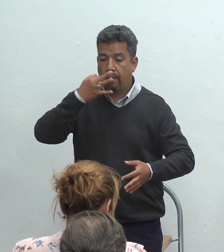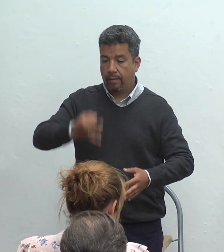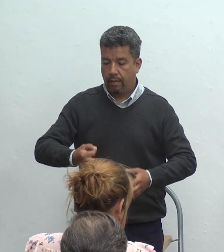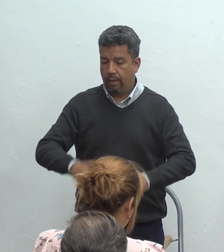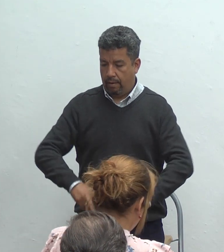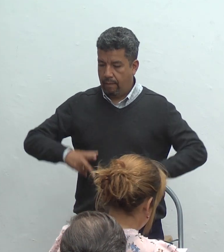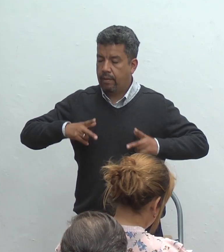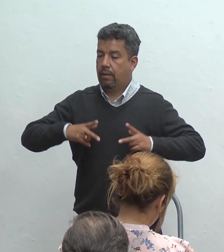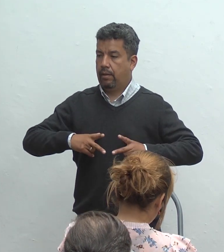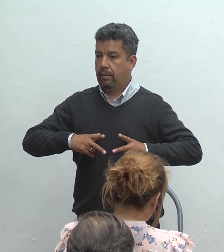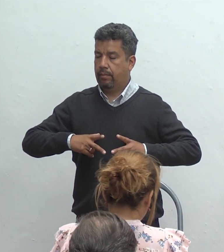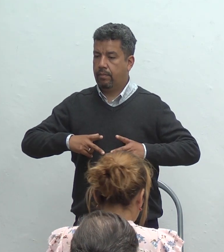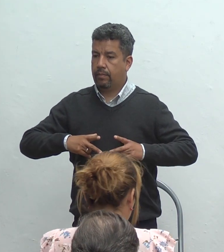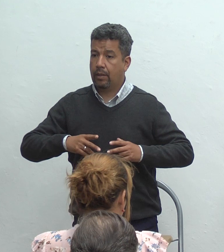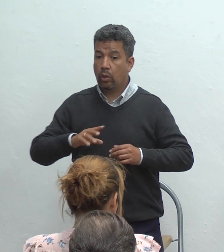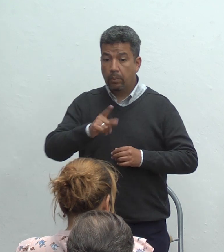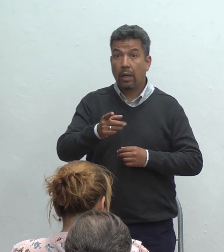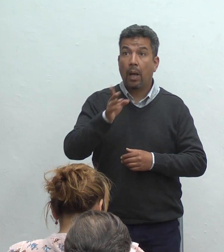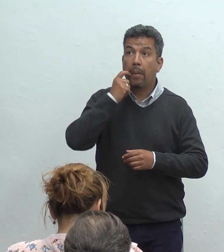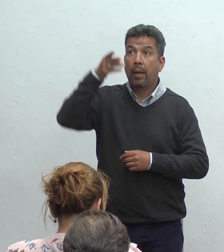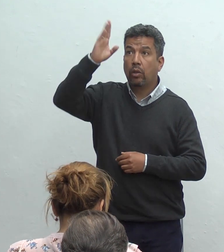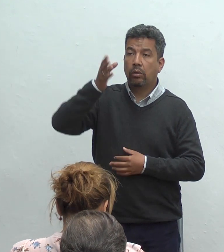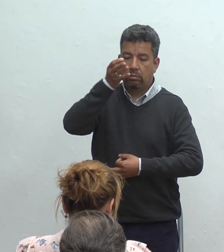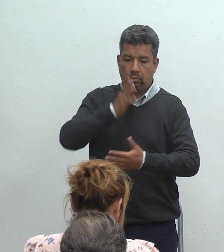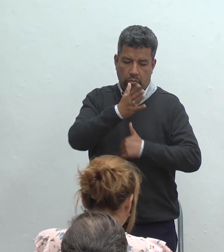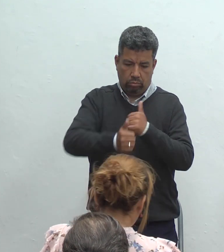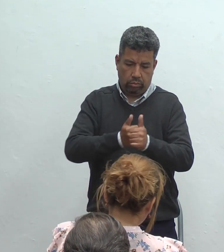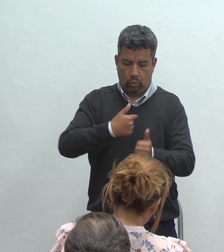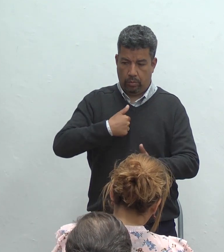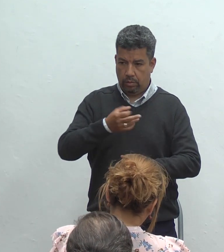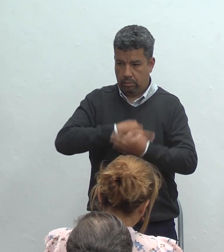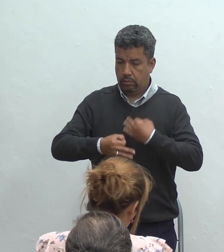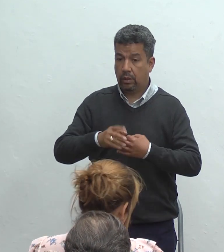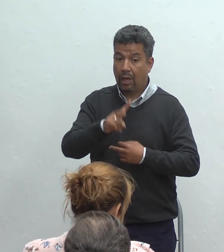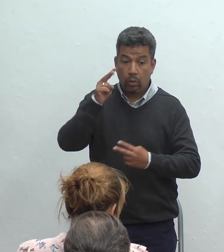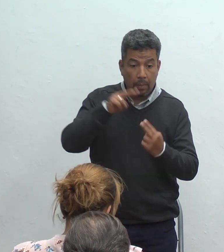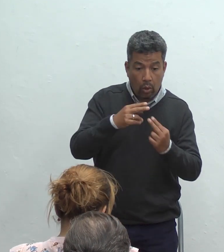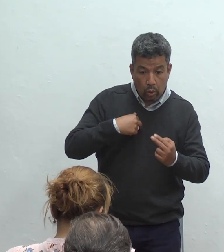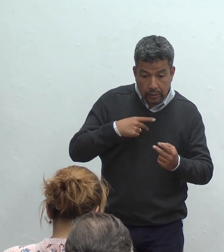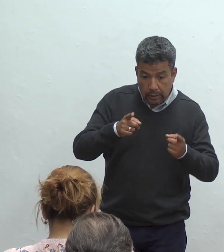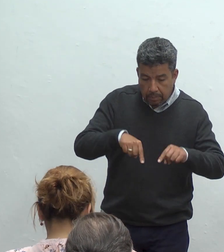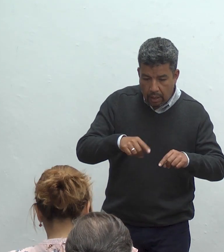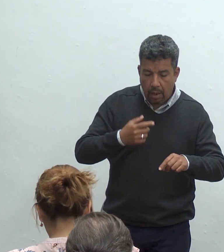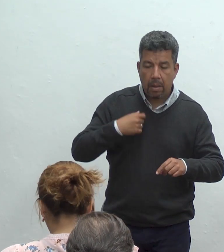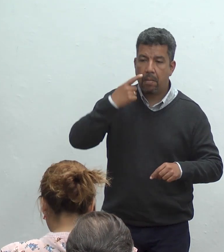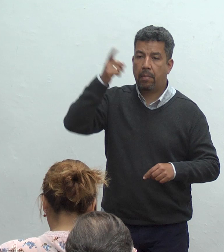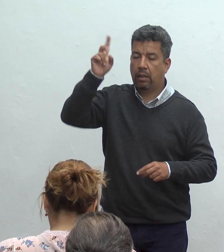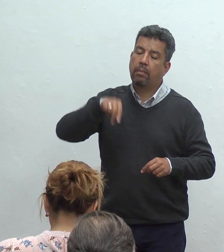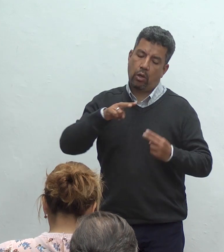la verdad y la vida. Nadie viene al Padre sino por mí. Si me conocieseis, también a mi